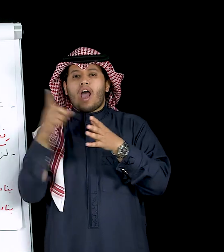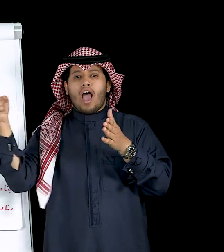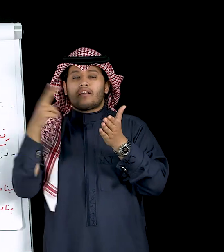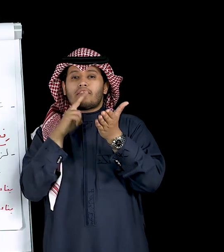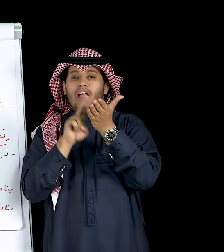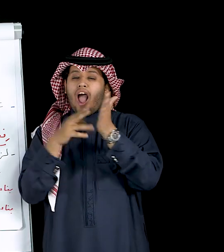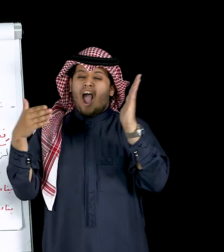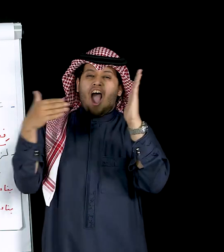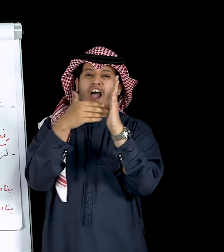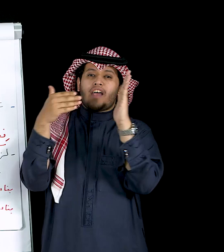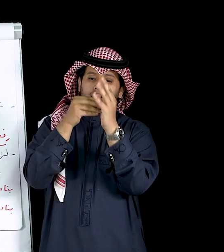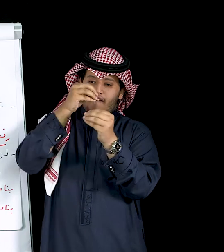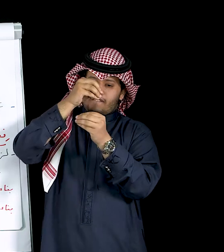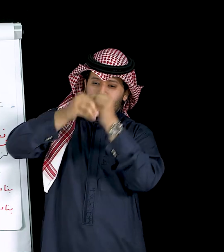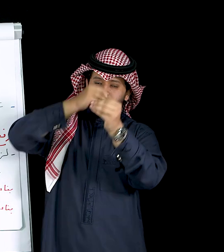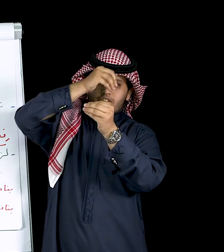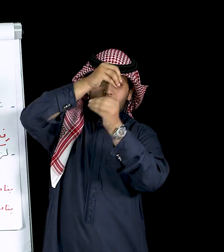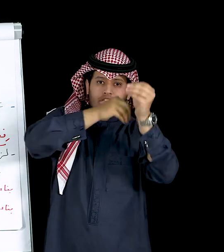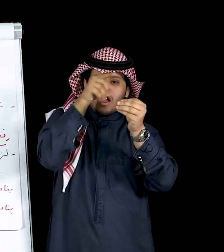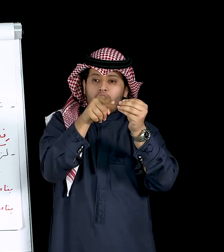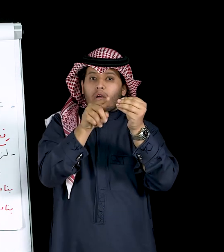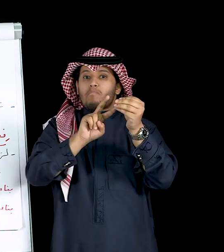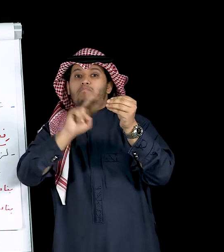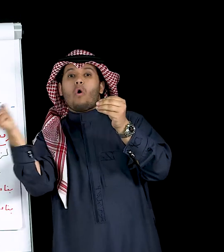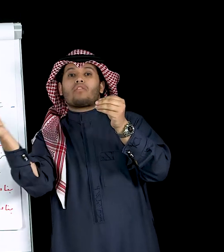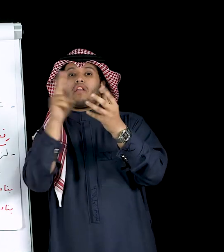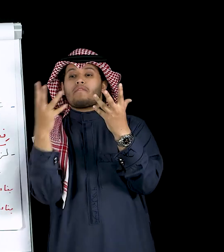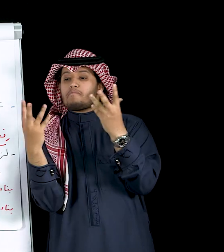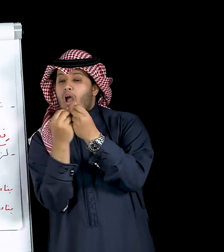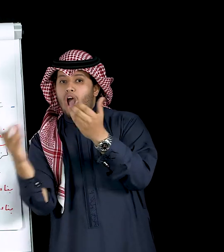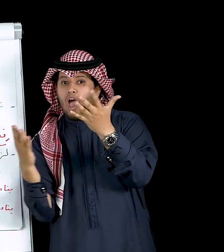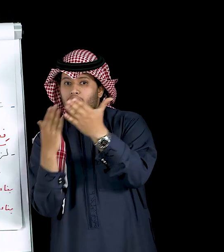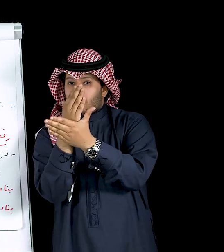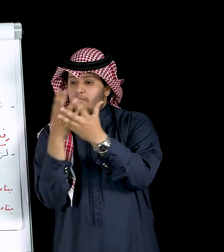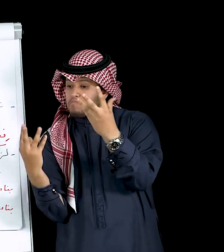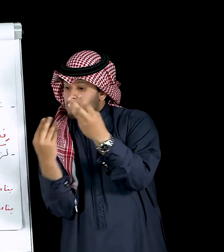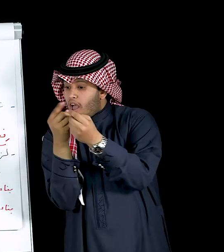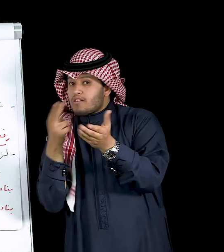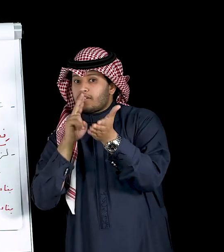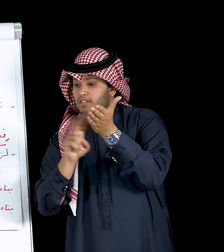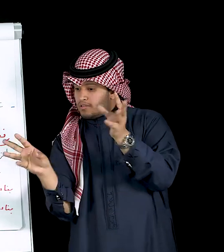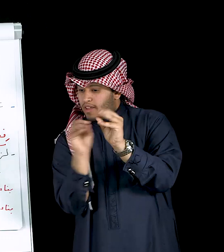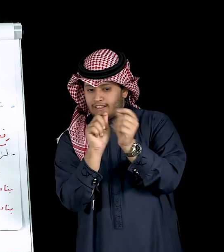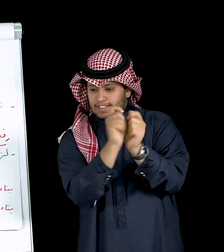أواخر الكلمات باختلاف العوامل الداخلة عليها،